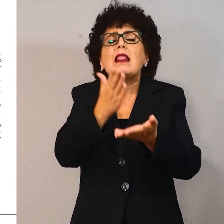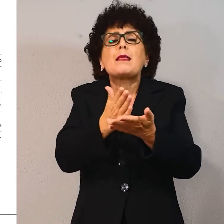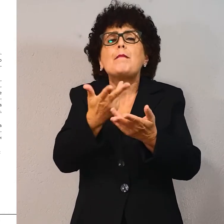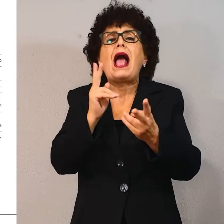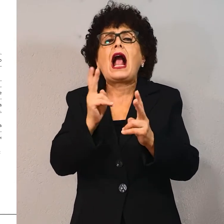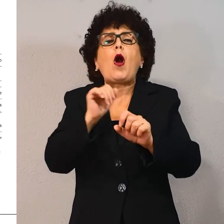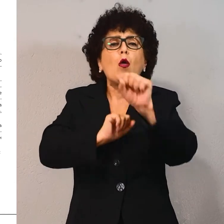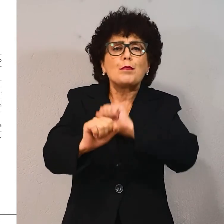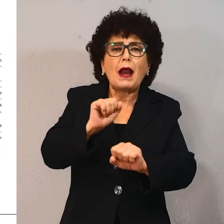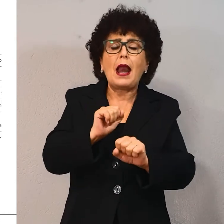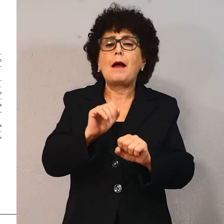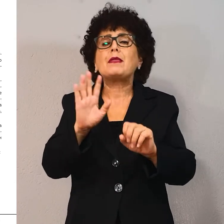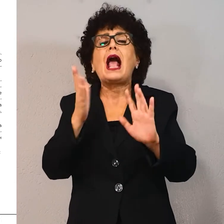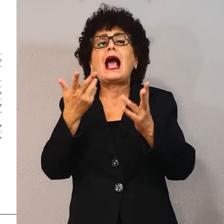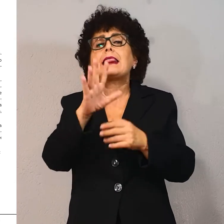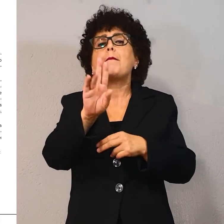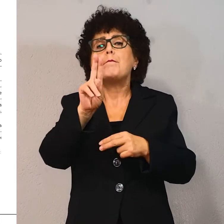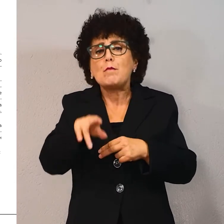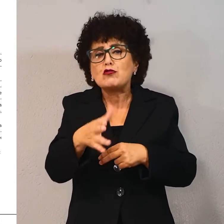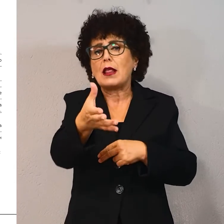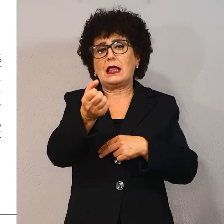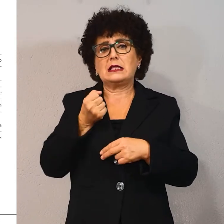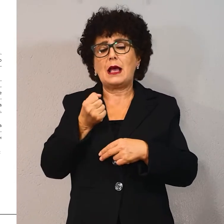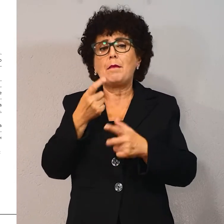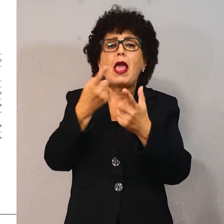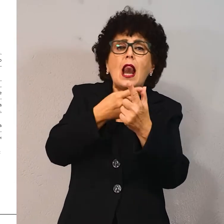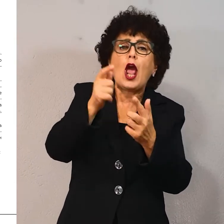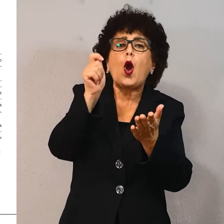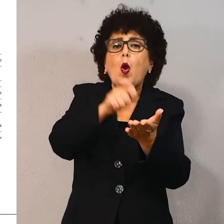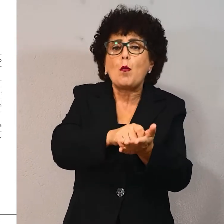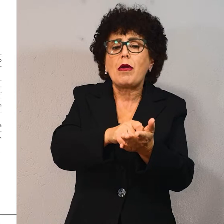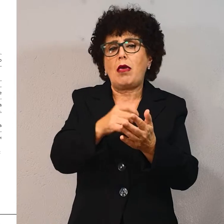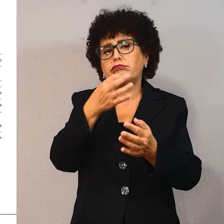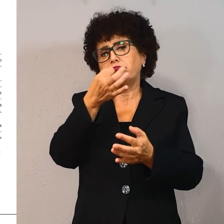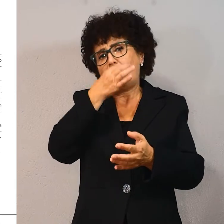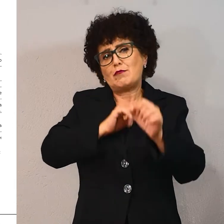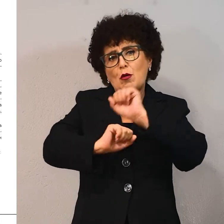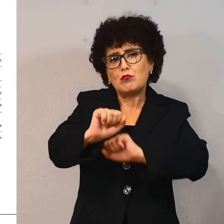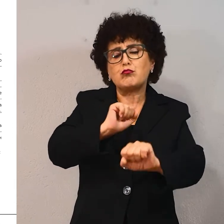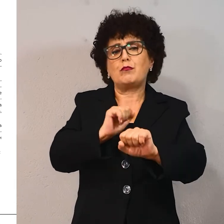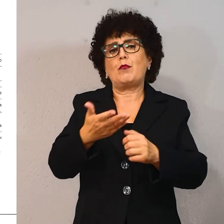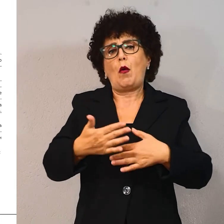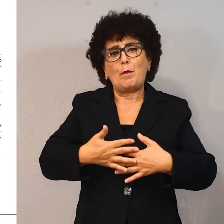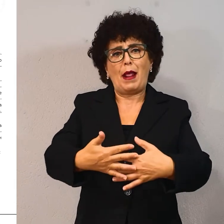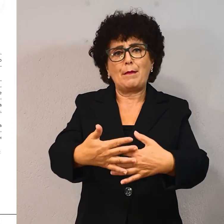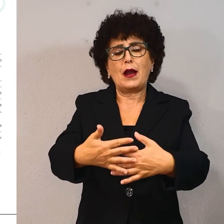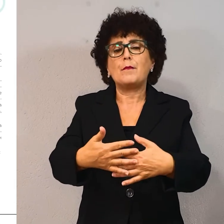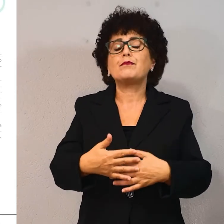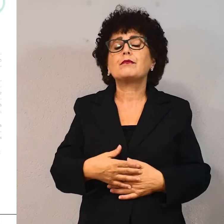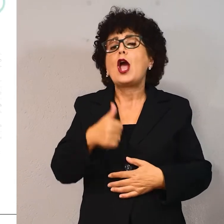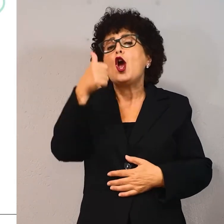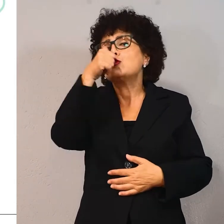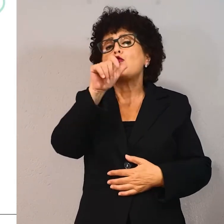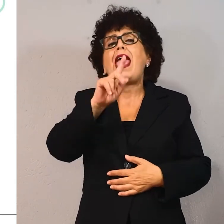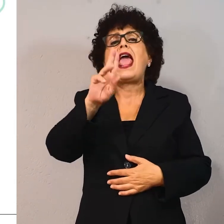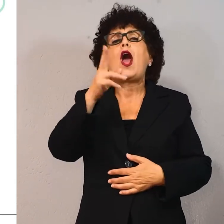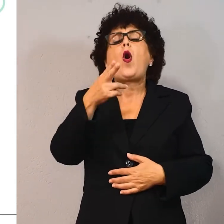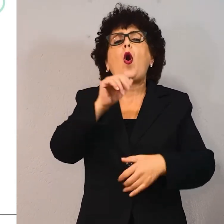метод, каде може да се земе или купи контрацепција. Што е